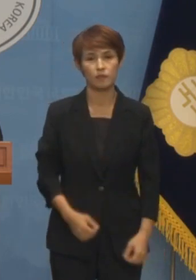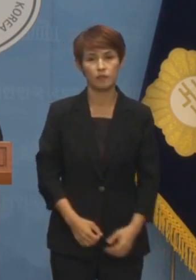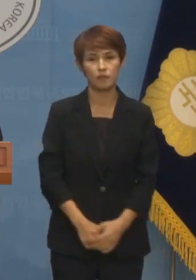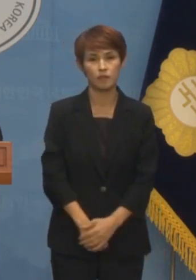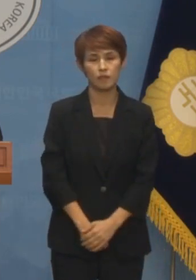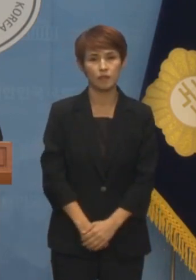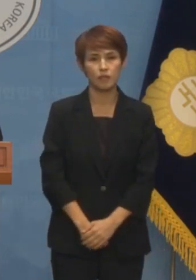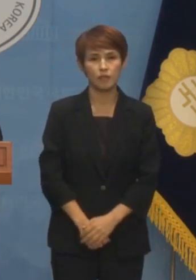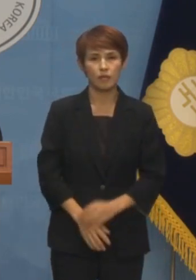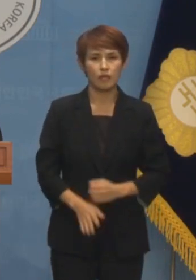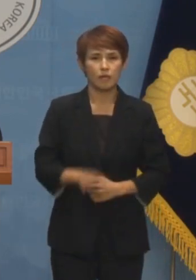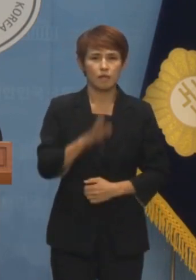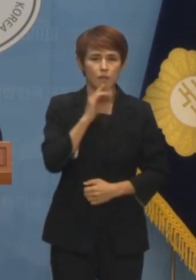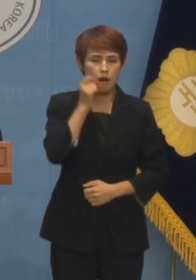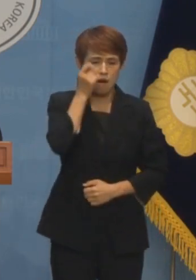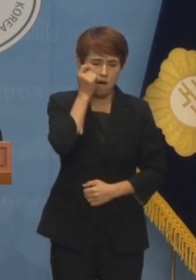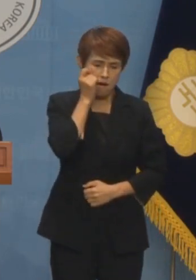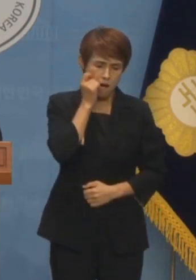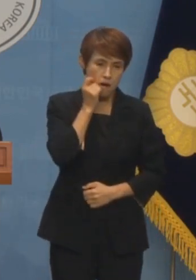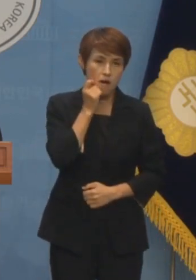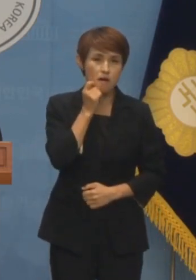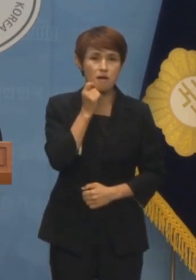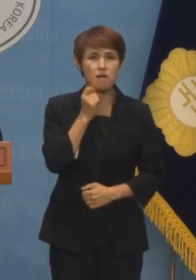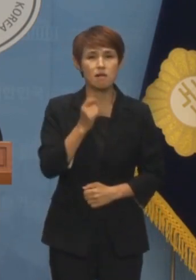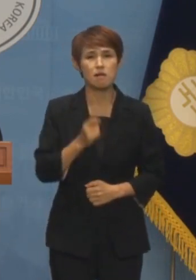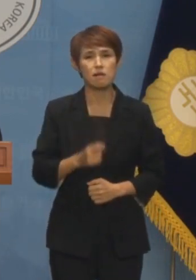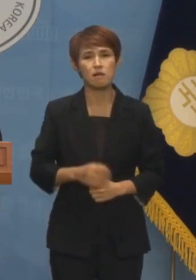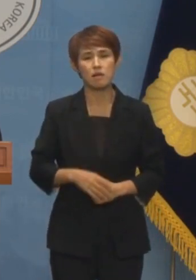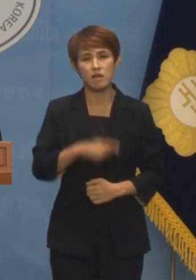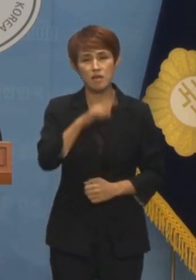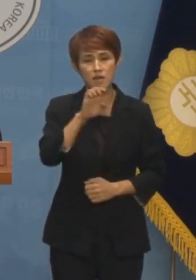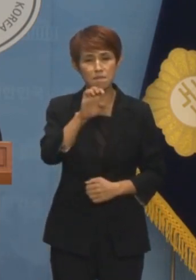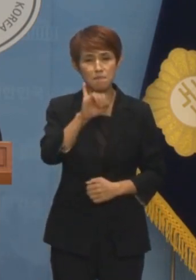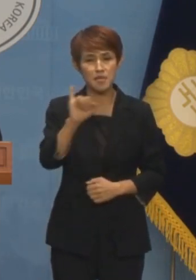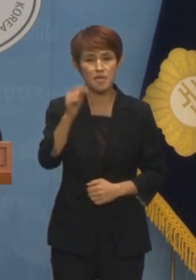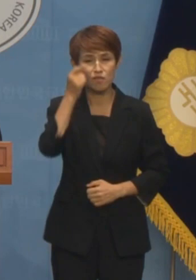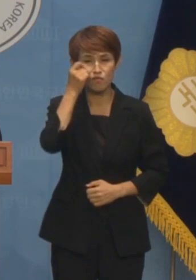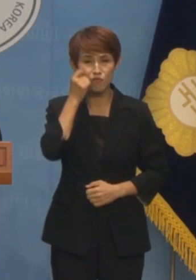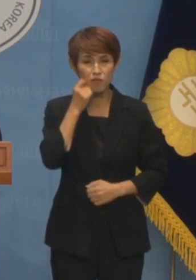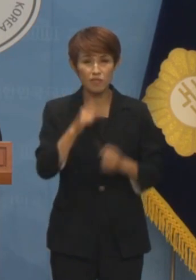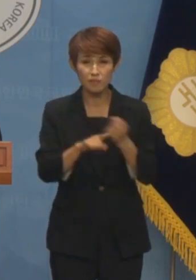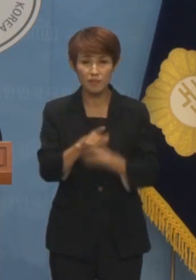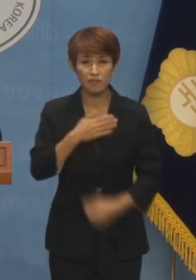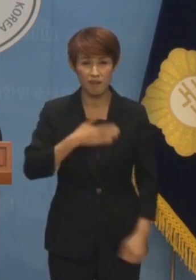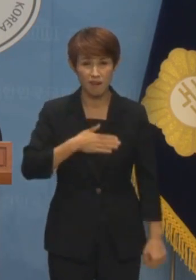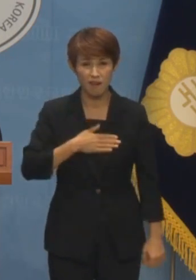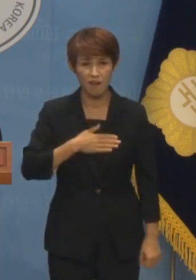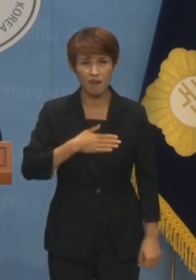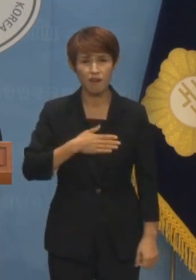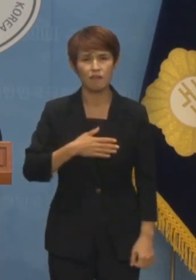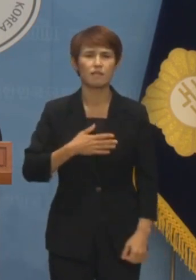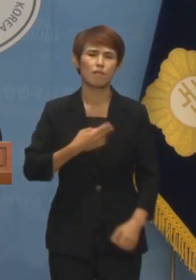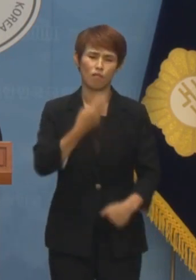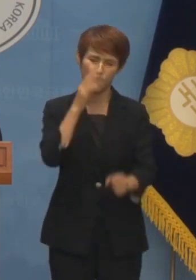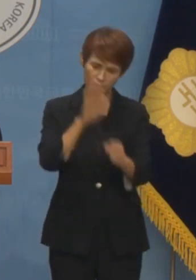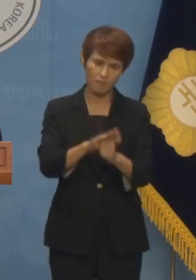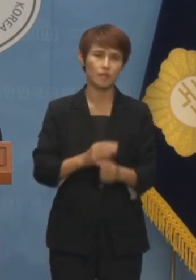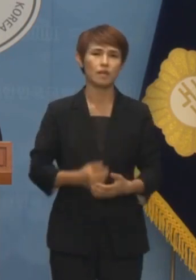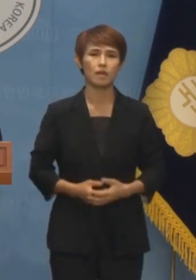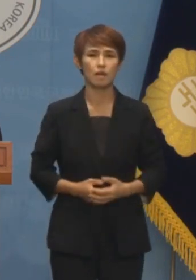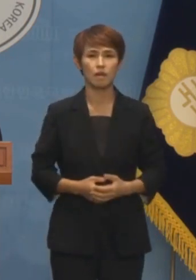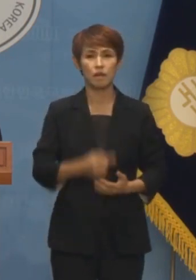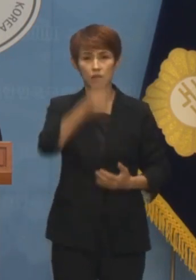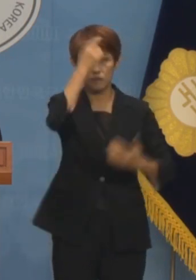여러분, 피눈물이 어떤 말인지 아시죠? 너무 억울합니다.